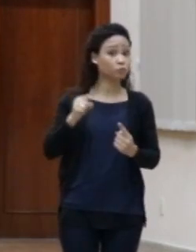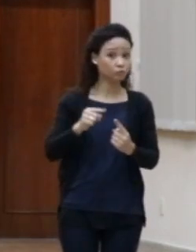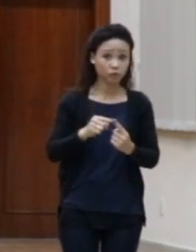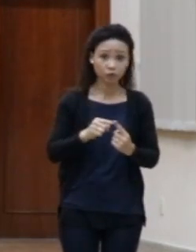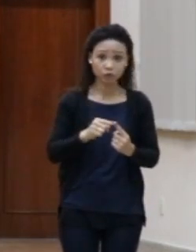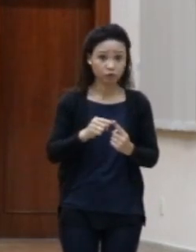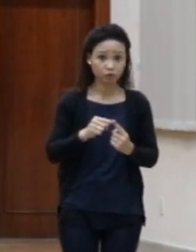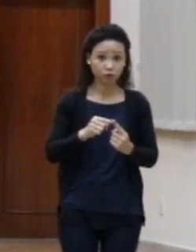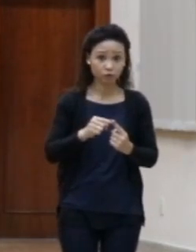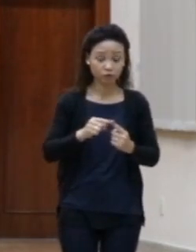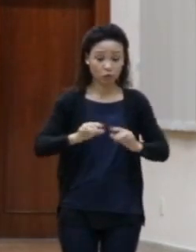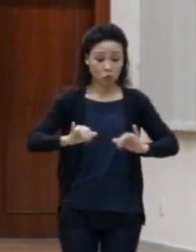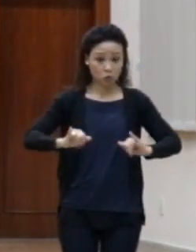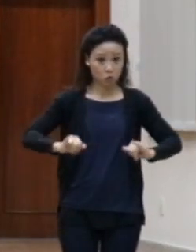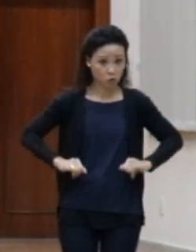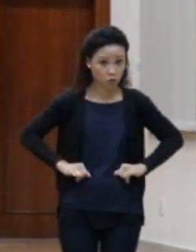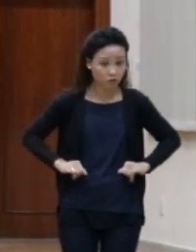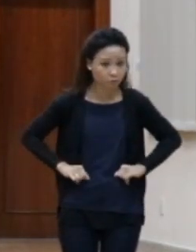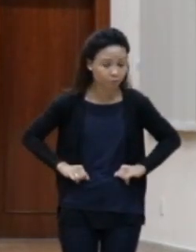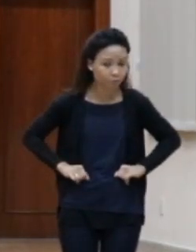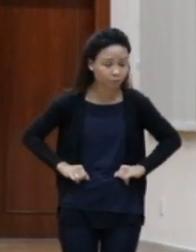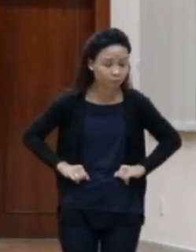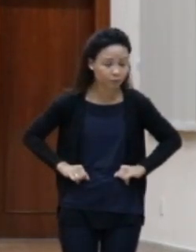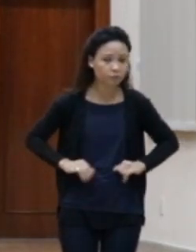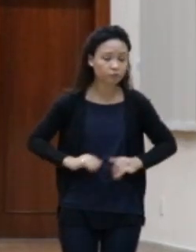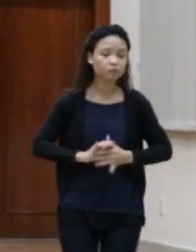Sofrimento, aqui a causa para o sofrimento